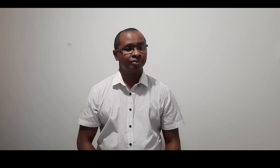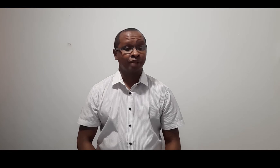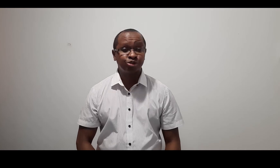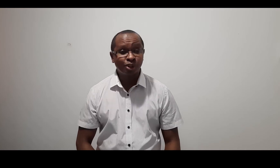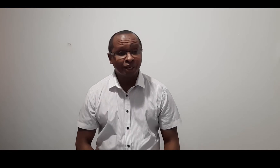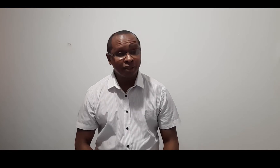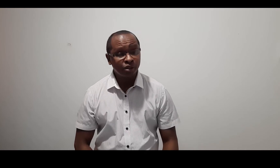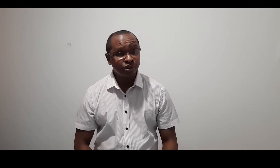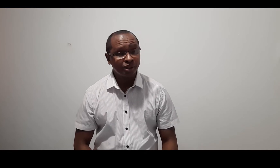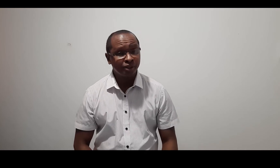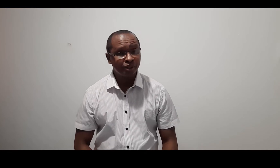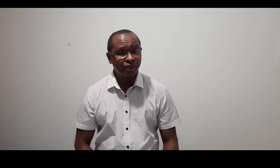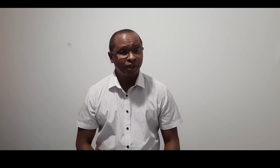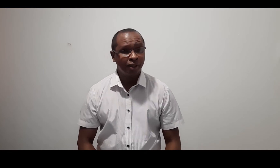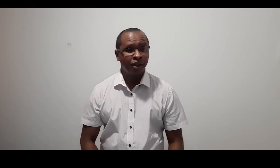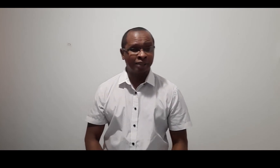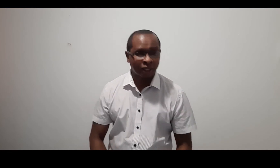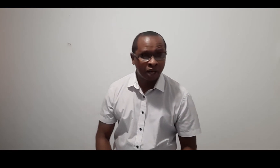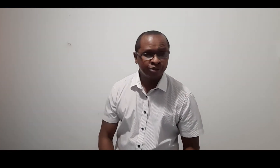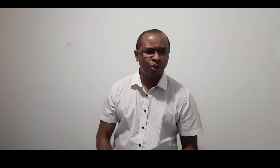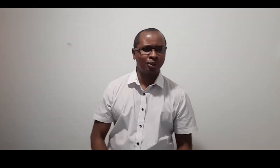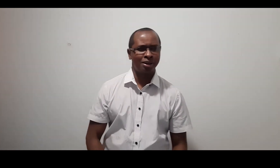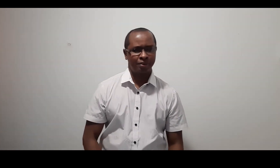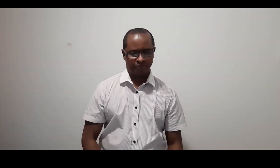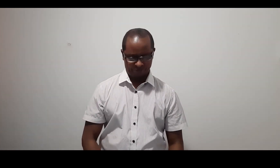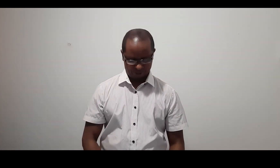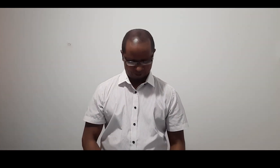na fo anjakan'ny devoly, anjakan'ny fahotana.